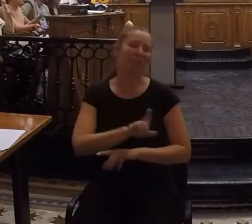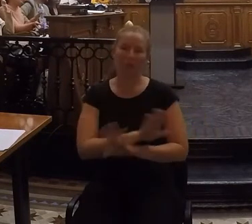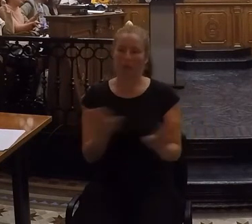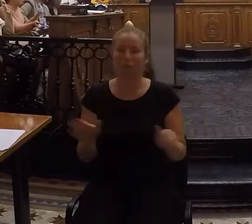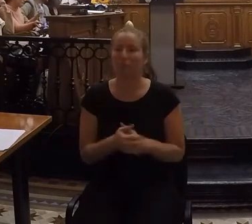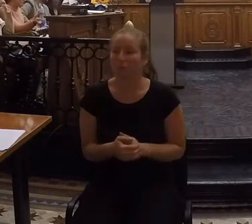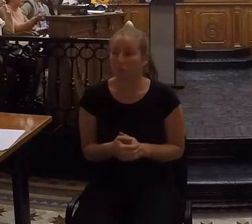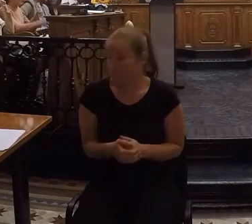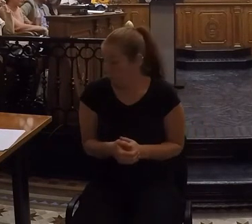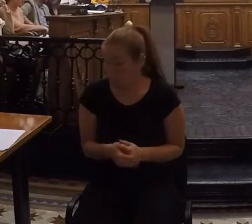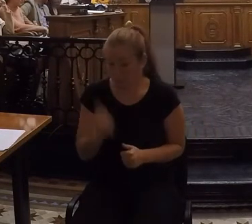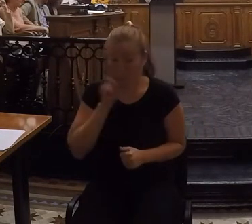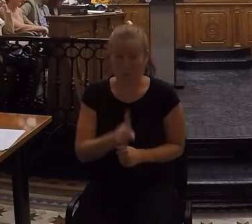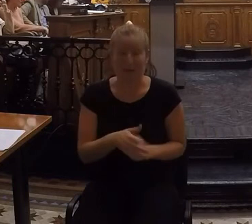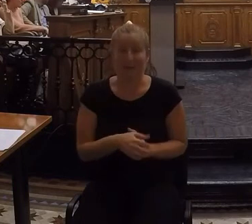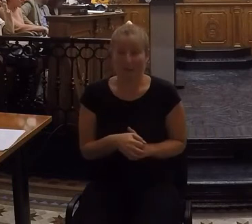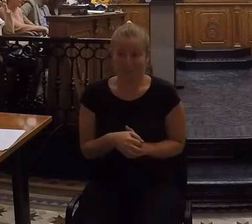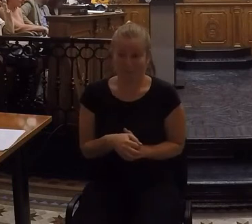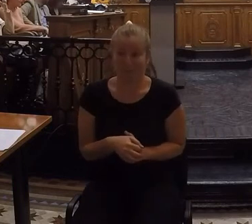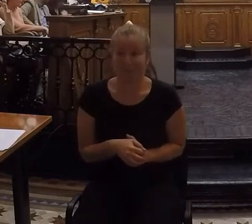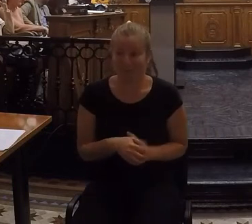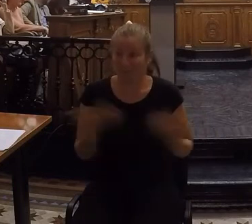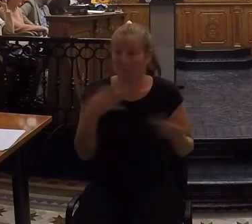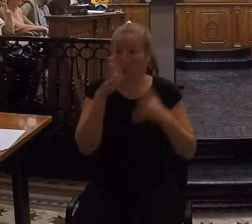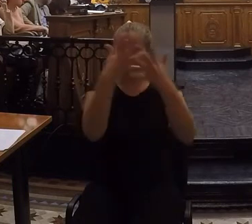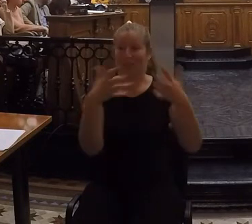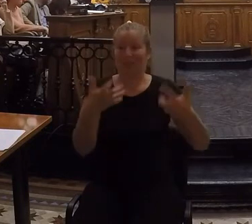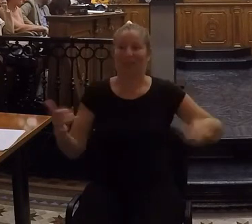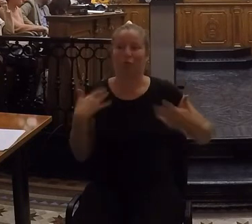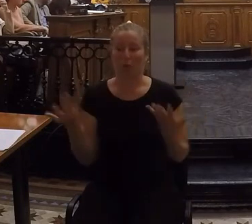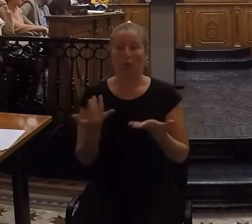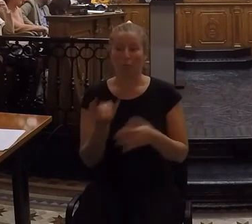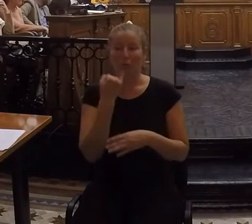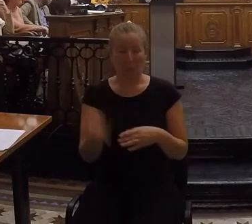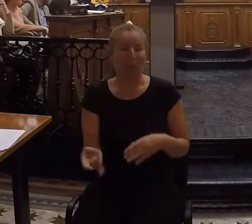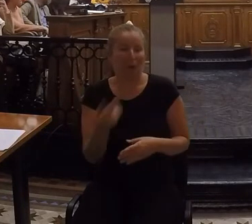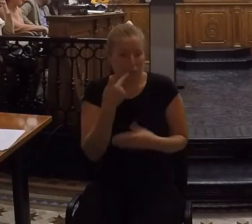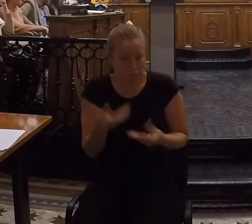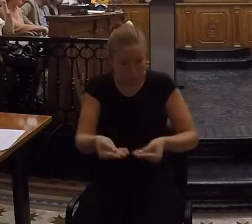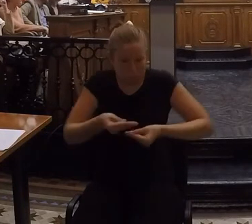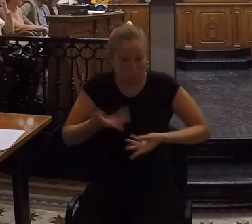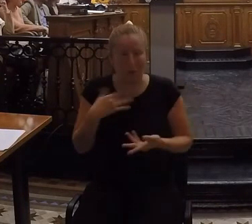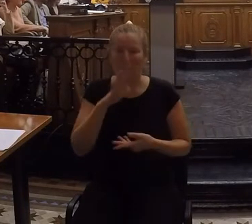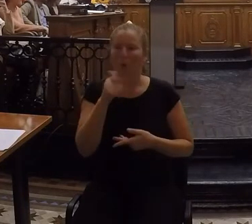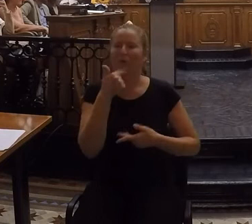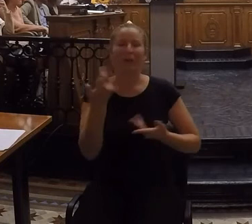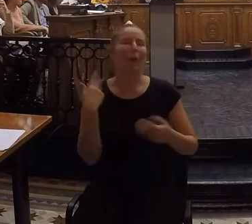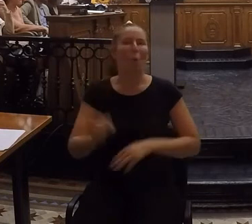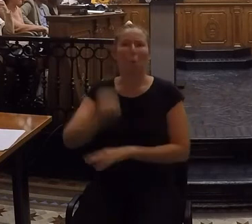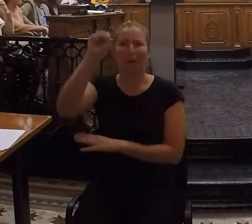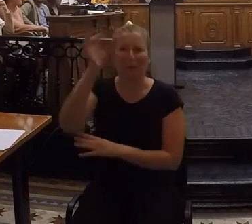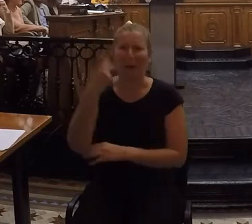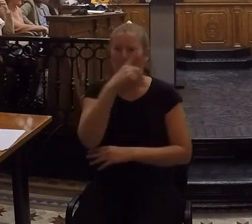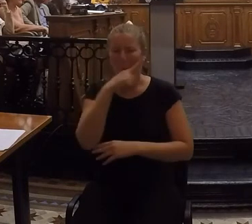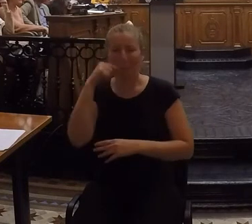esos mails que dice usted de los representantes y hable usted con su compañero de Alicante, el señor Nacho Bellido, creo que es, porque es que me equivoco con Guañar y Compromís. No sé si es Nacho Bellido,